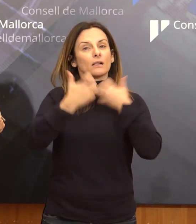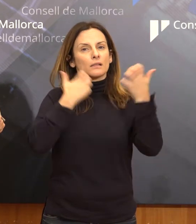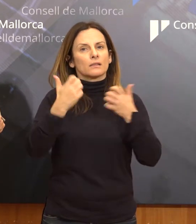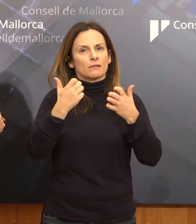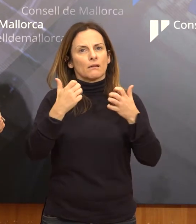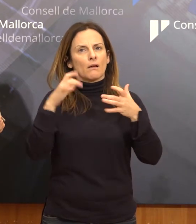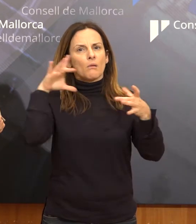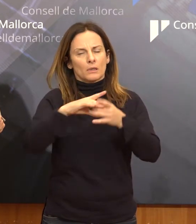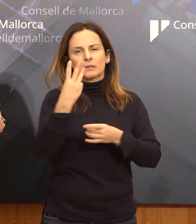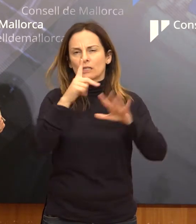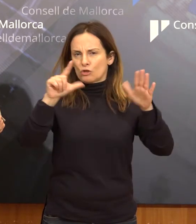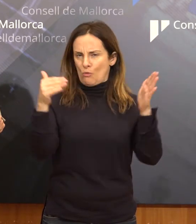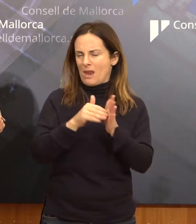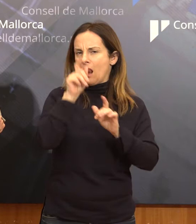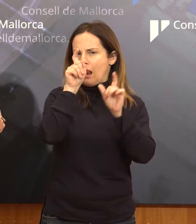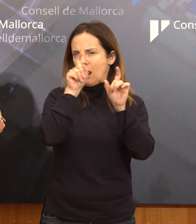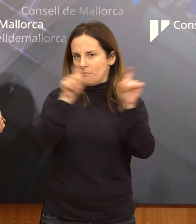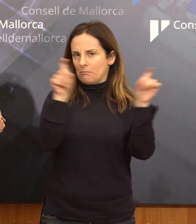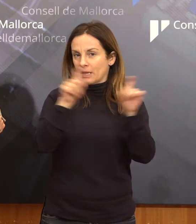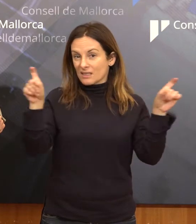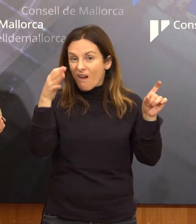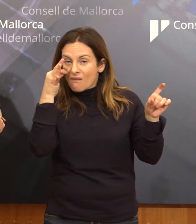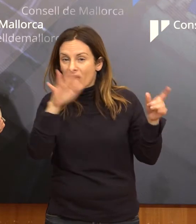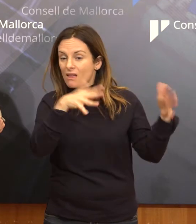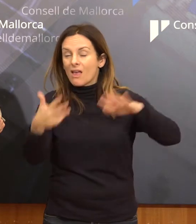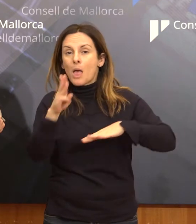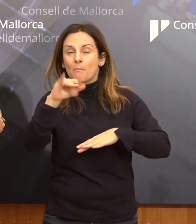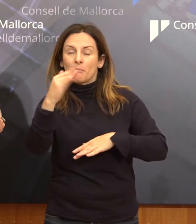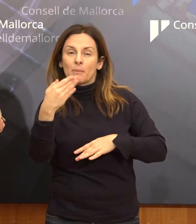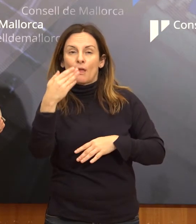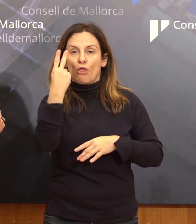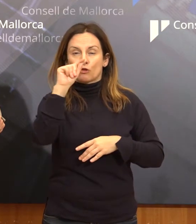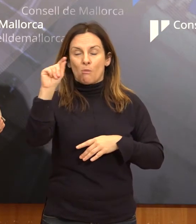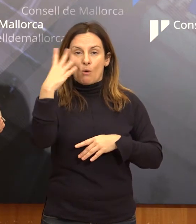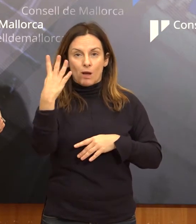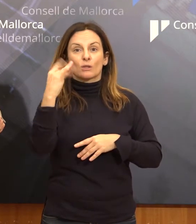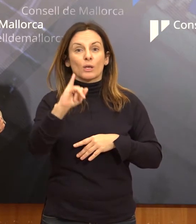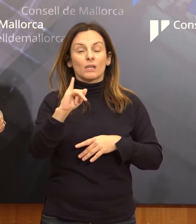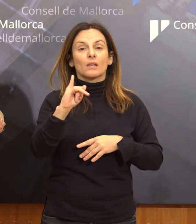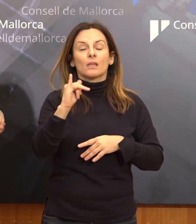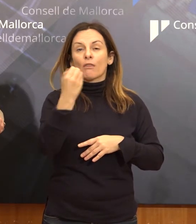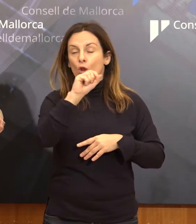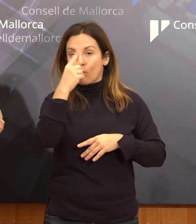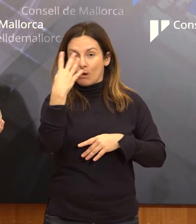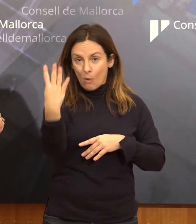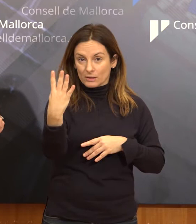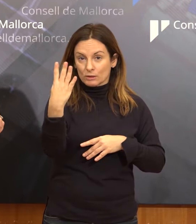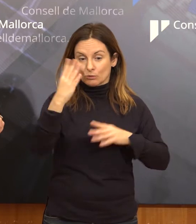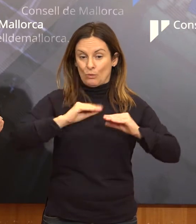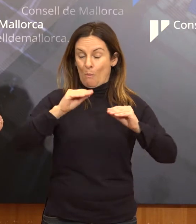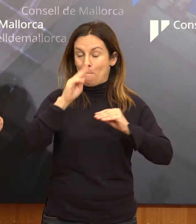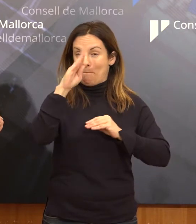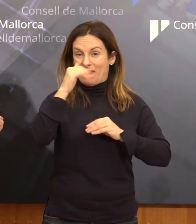mil empleos y representa 12 4 del pib industrial y un 0.4 por ciento totales en el conservados del ministerio de